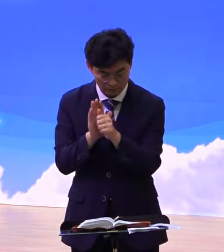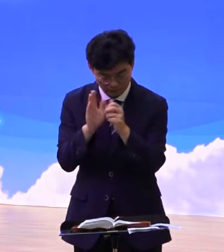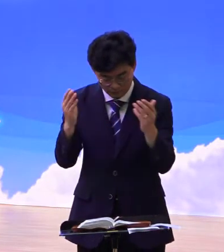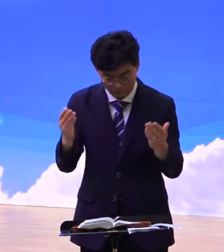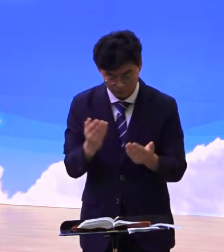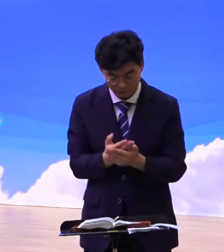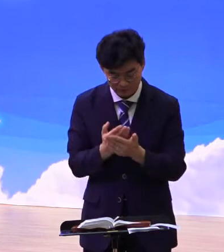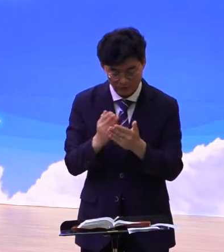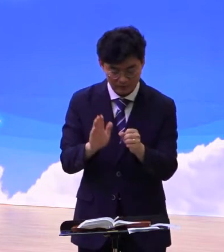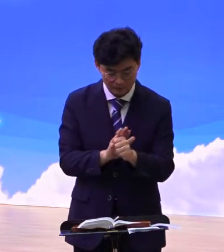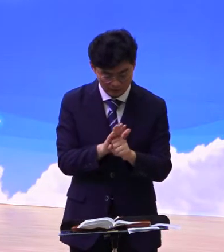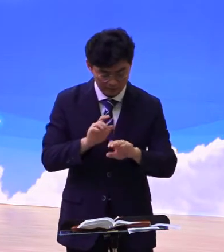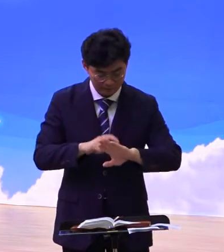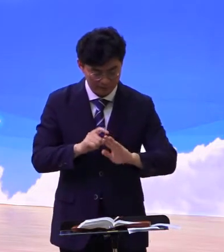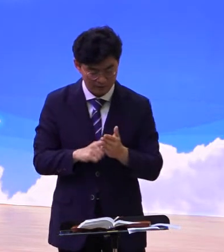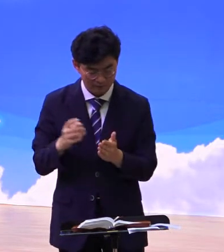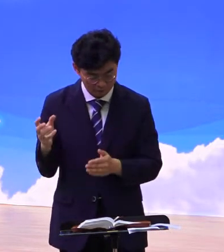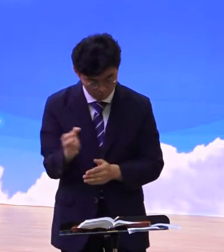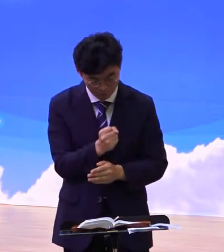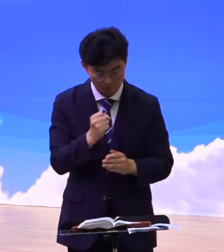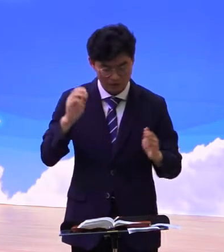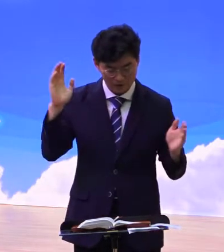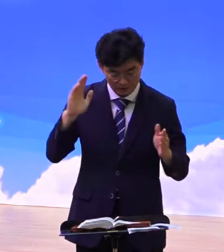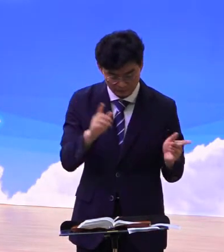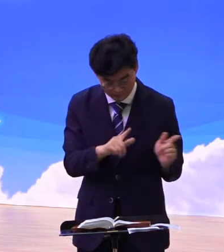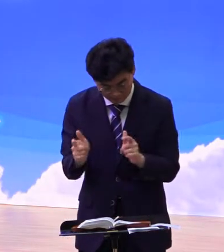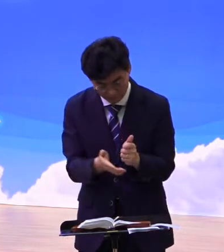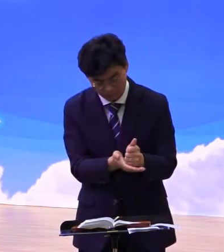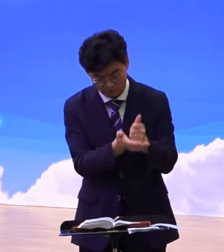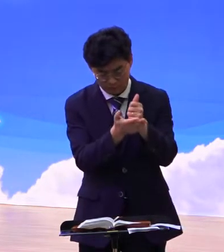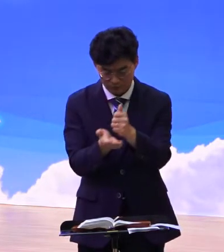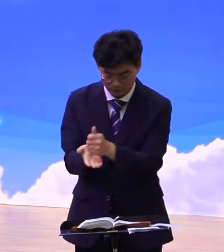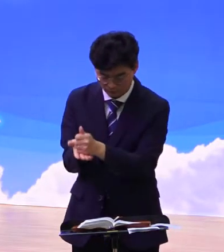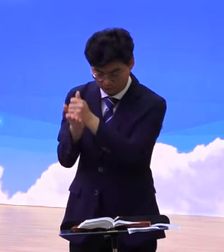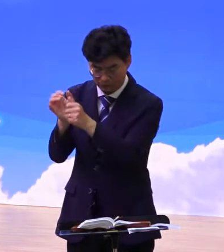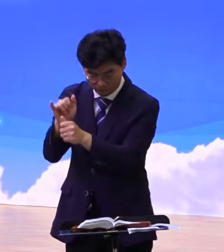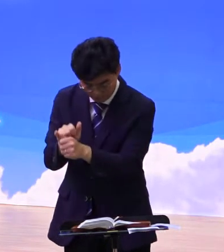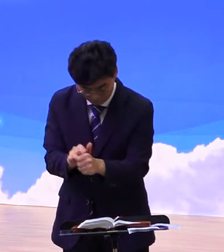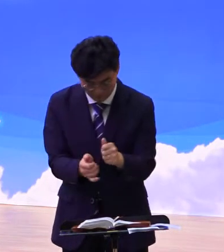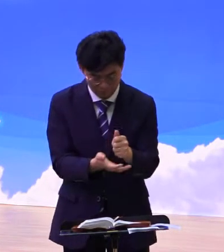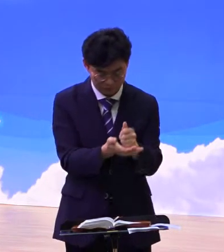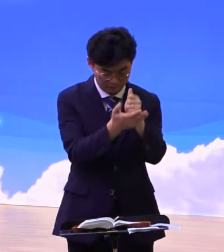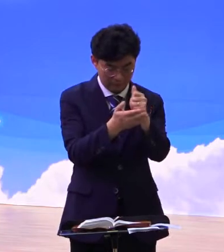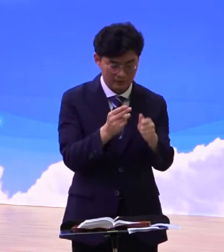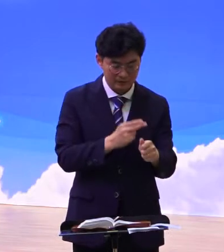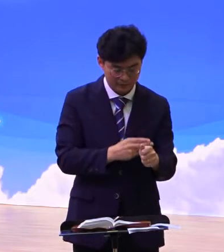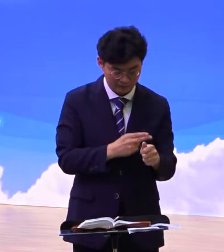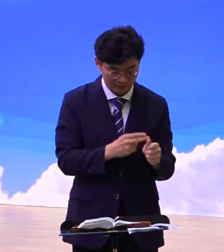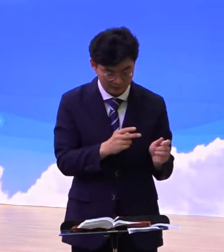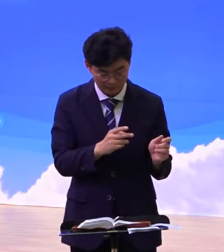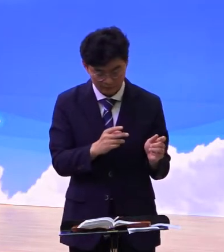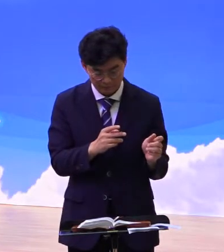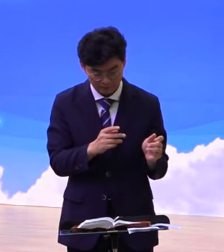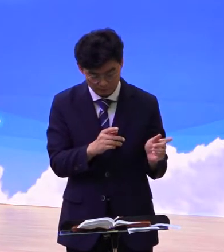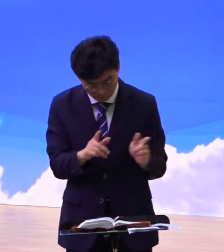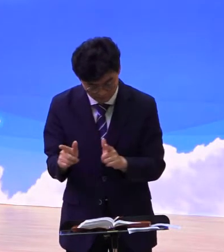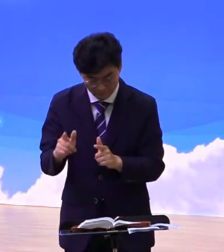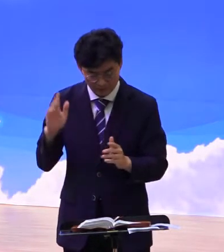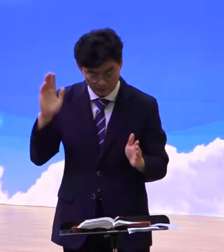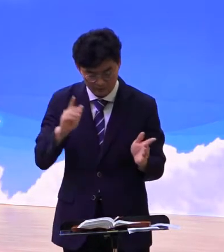주님의 사랑의 마음으로 아이들을 섬기는 모든 교사들이 되게 하여 주시옵기를